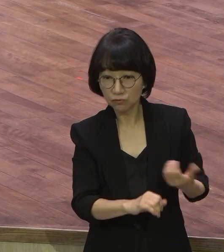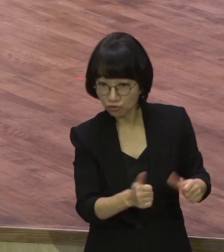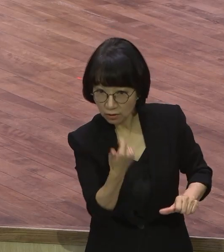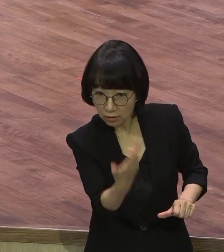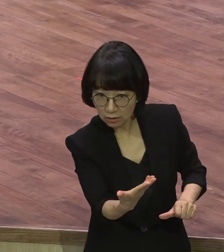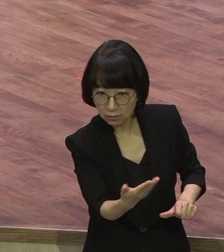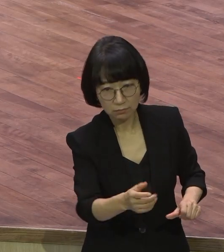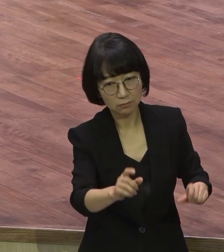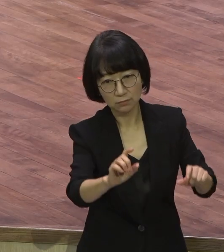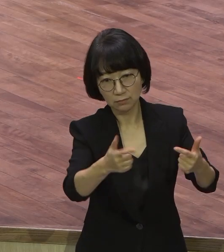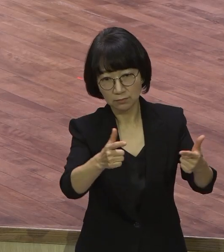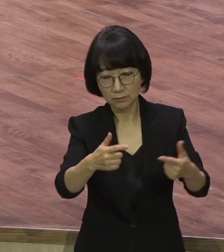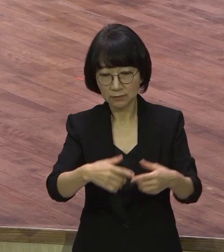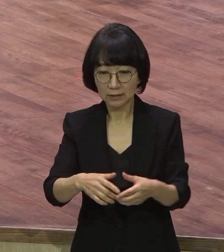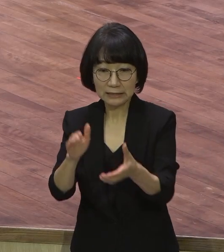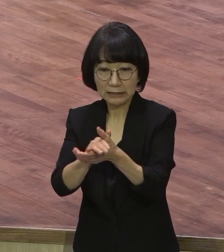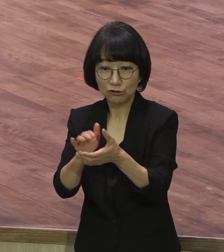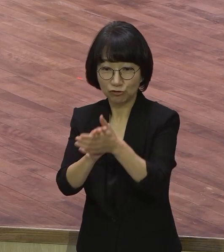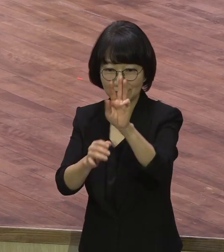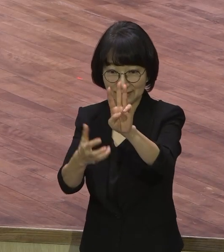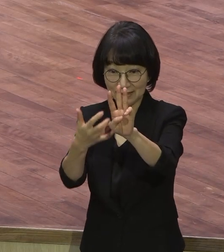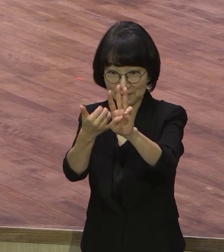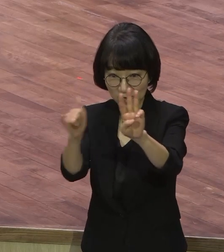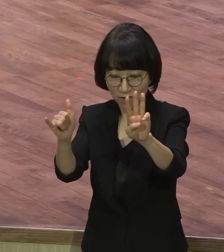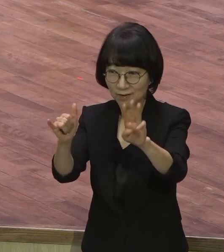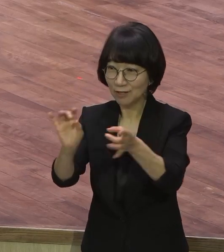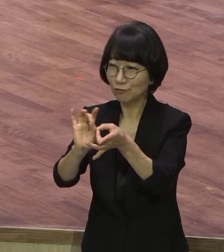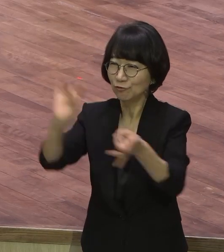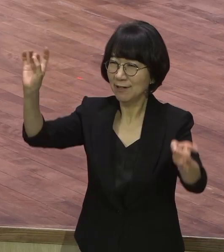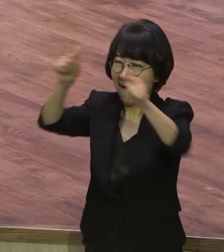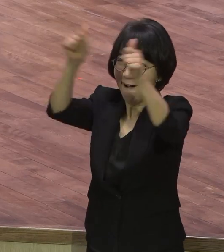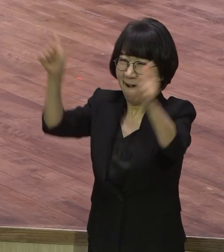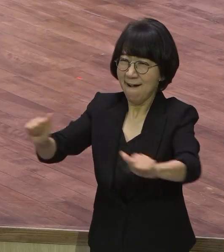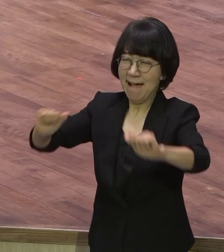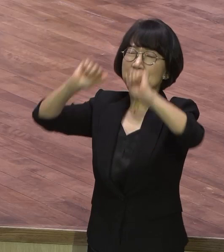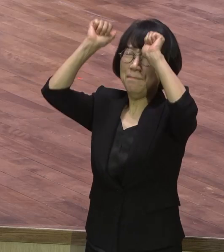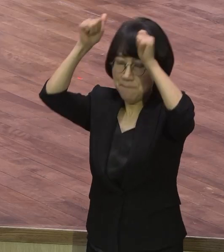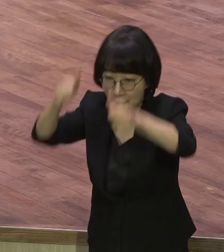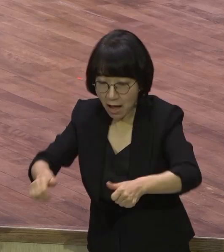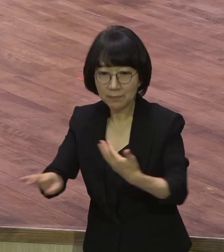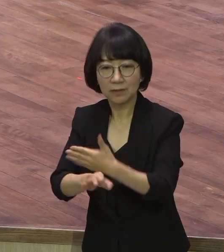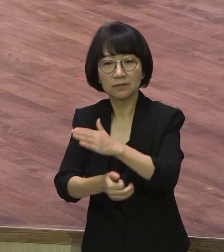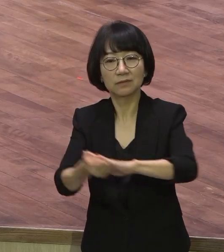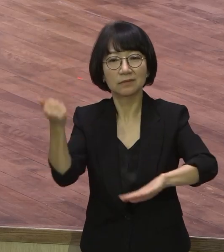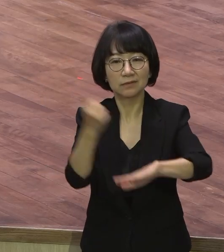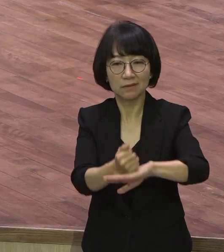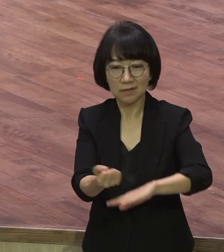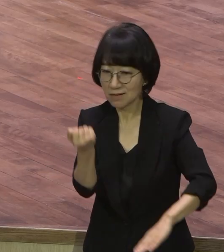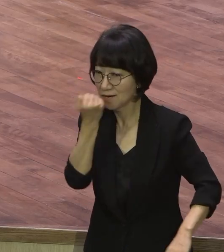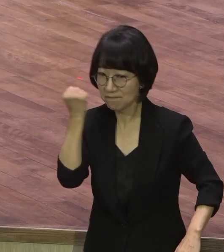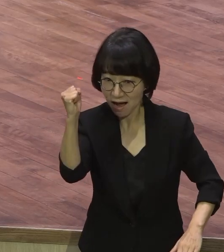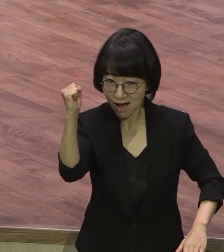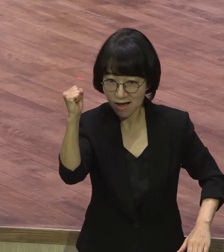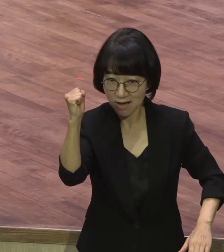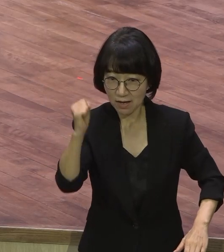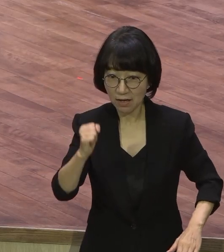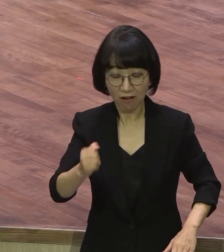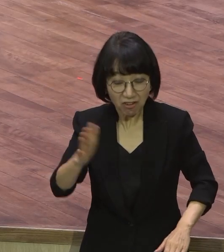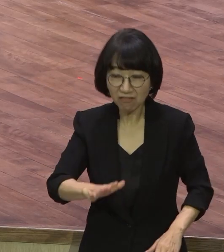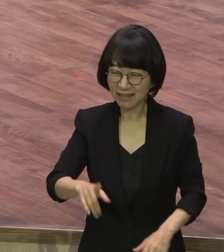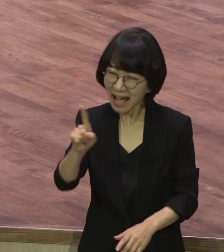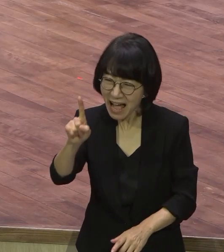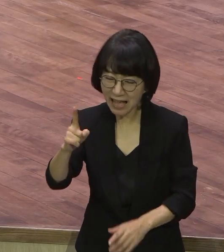사다랑 메삭 아벤노 우상 앞에 절 한 번만 하면 출세 팍 출세길이 열려있는데 한 번만 해라.